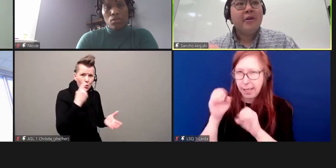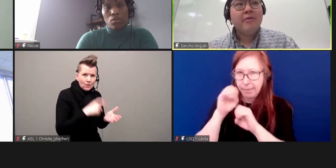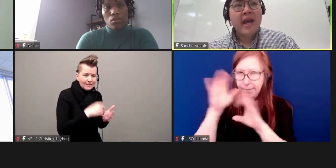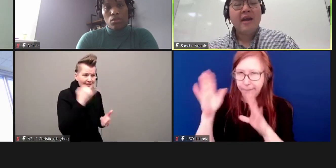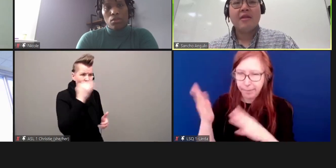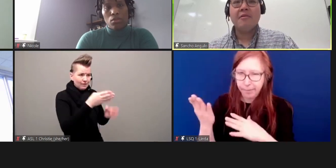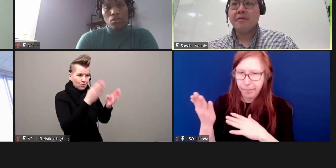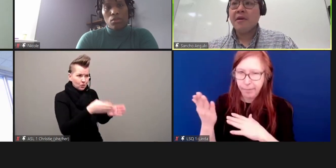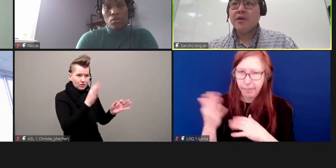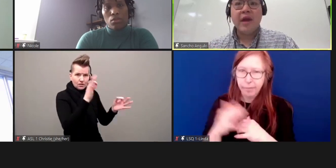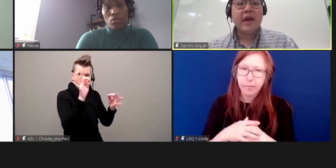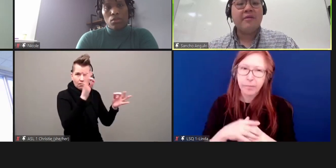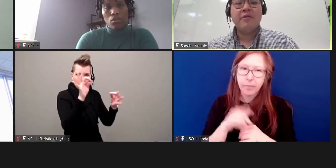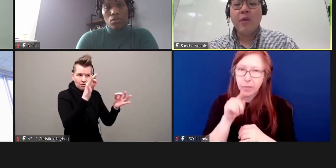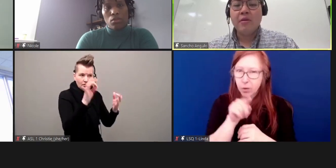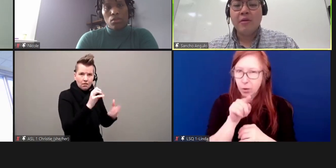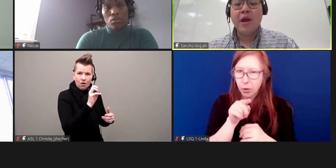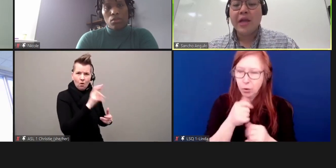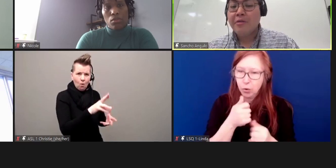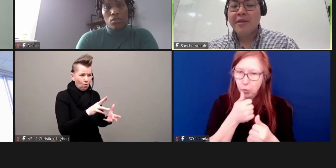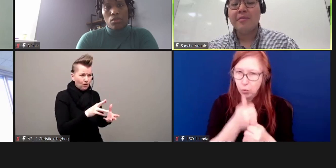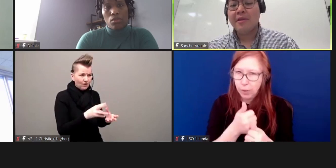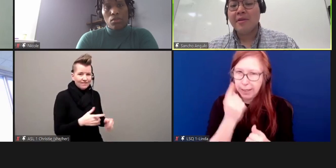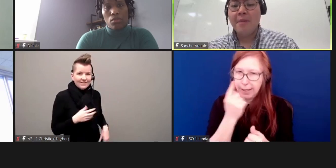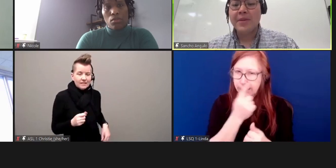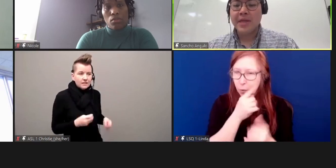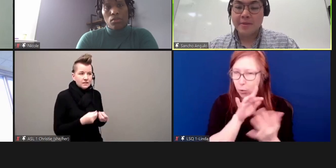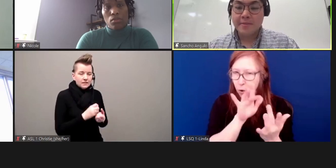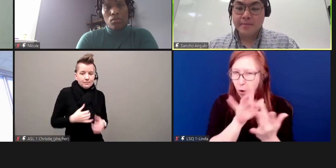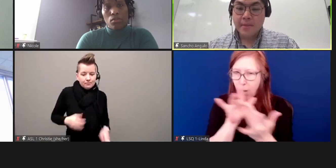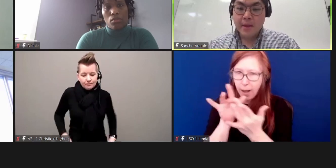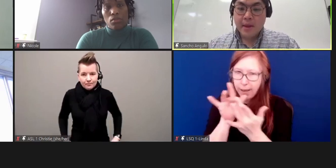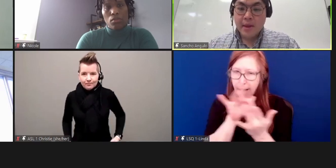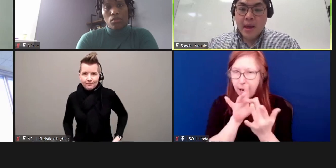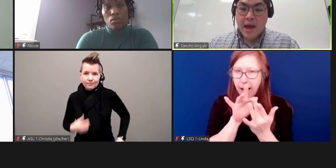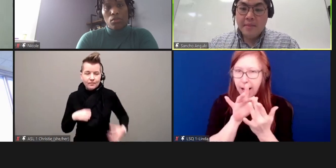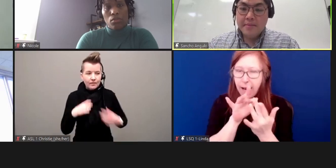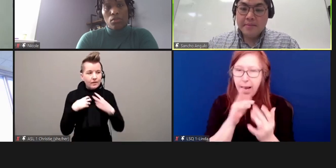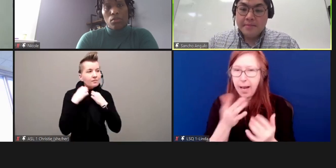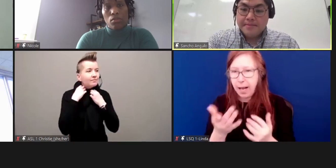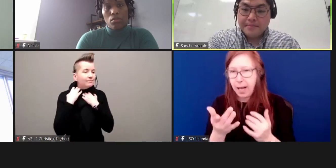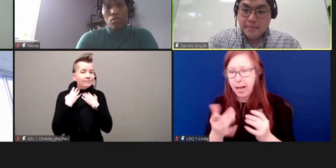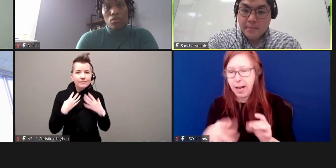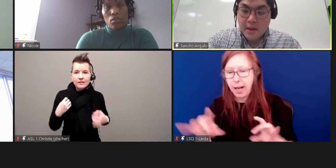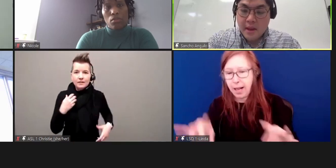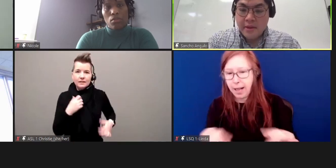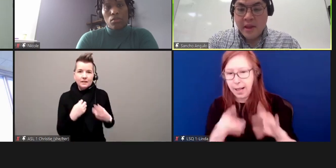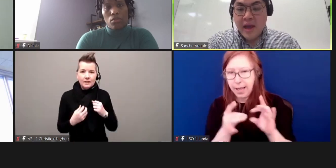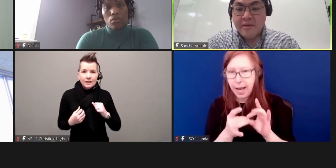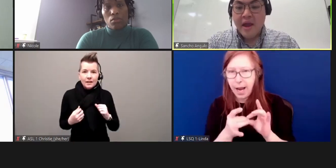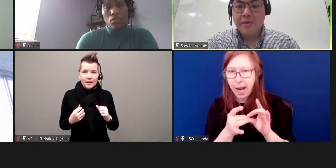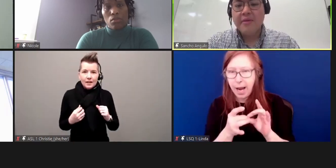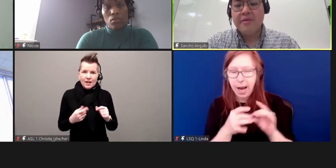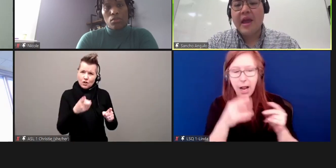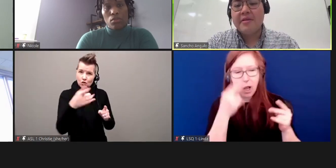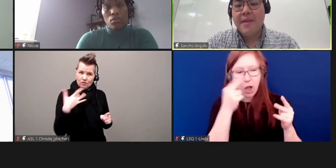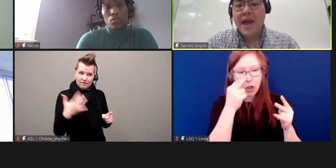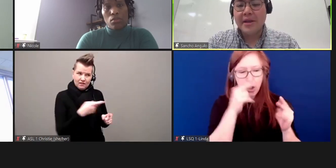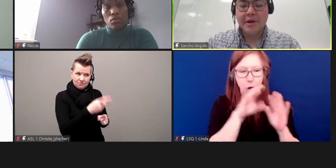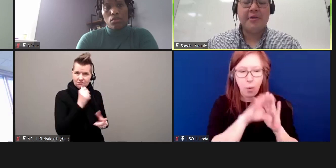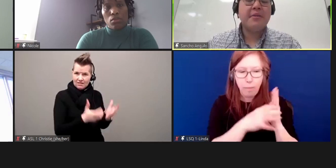le contact des yeux? Est-ce que vous faites un lien entre ces traits avec votre notion de compétence?